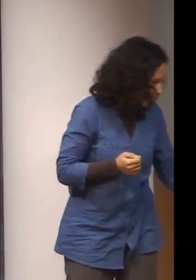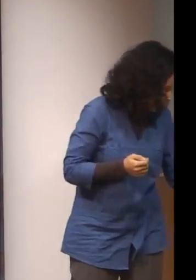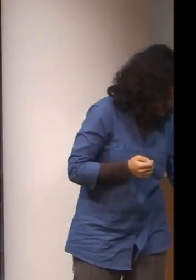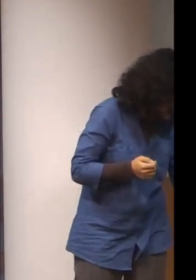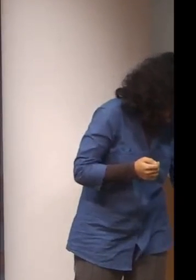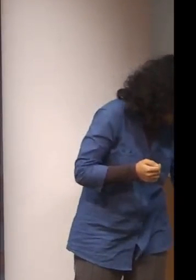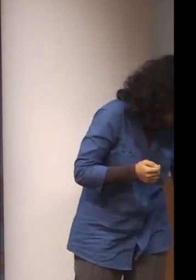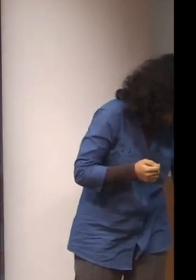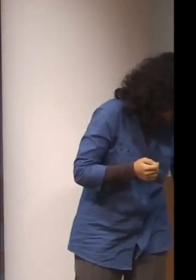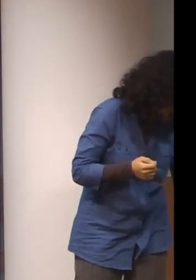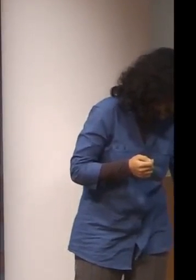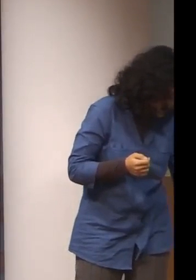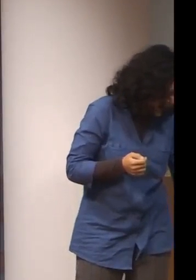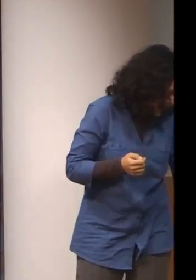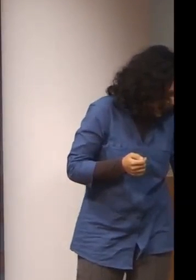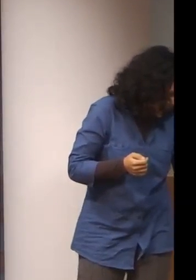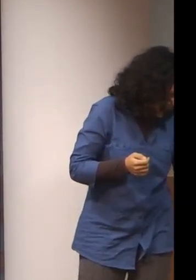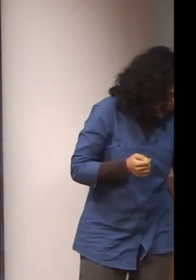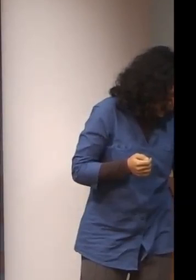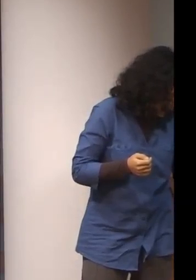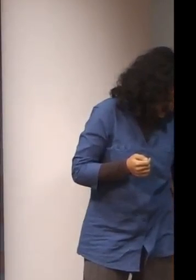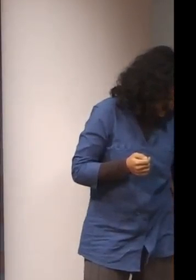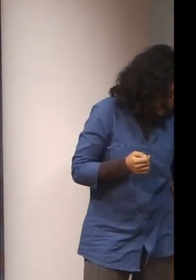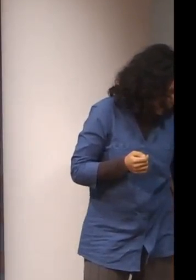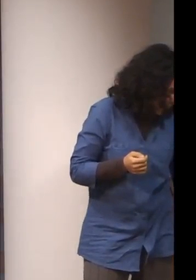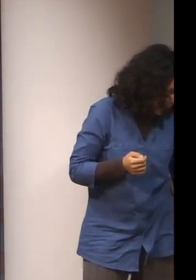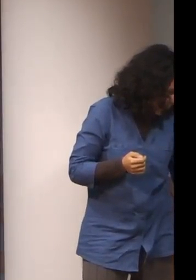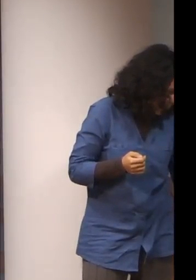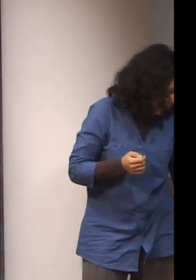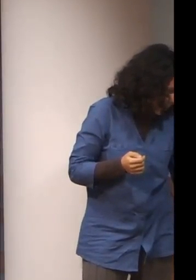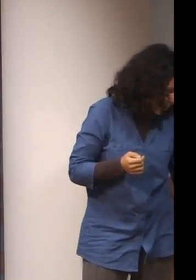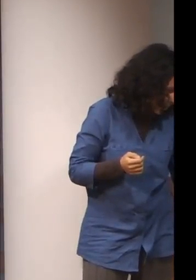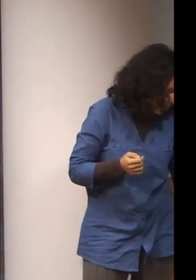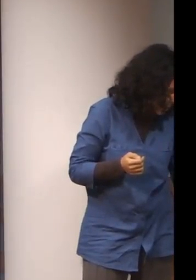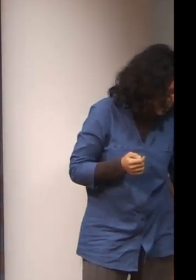complaciente, sino teniendo en cuenta que ellos son un elemento importante también de esa investigación.